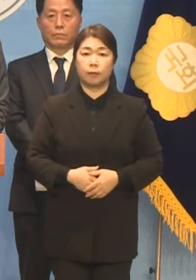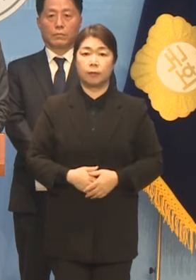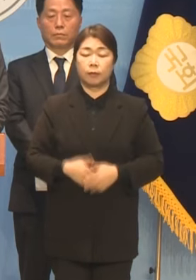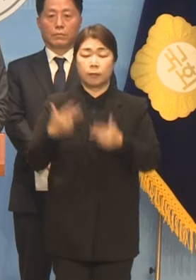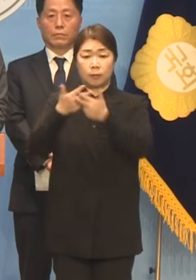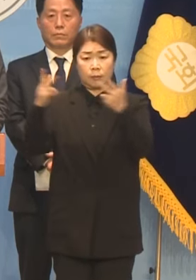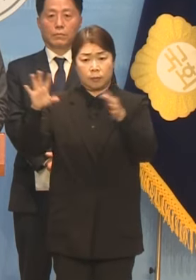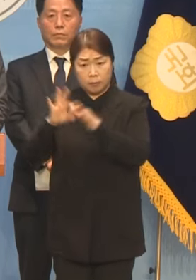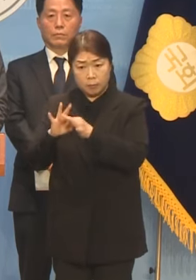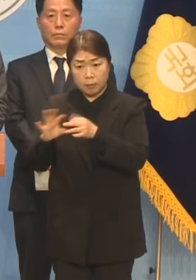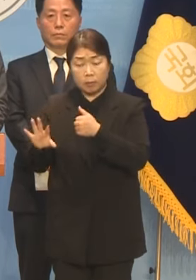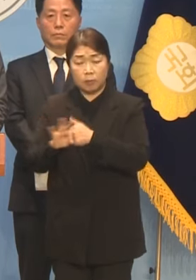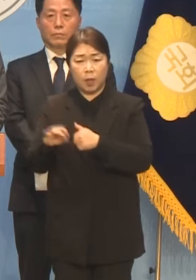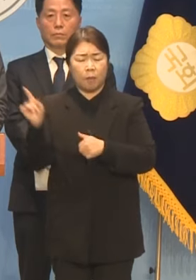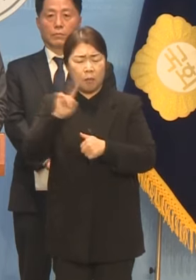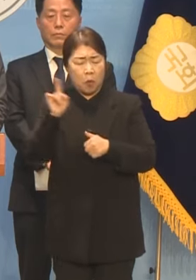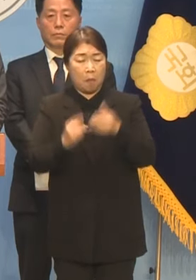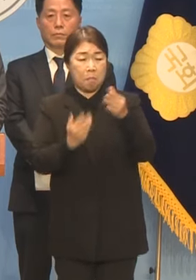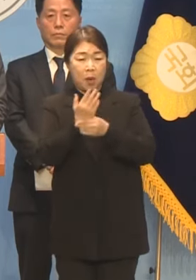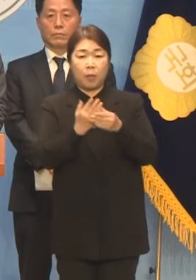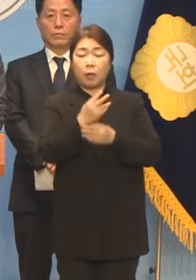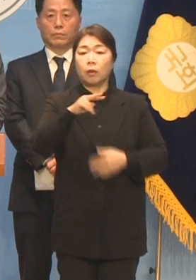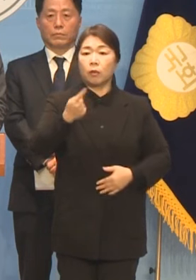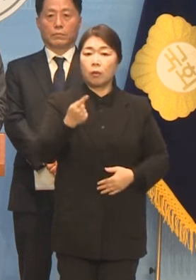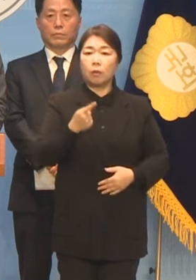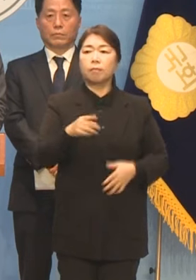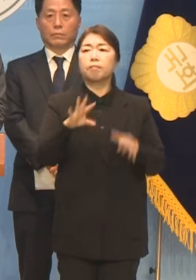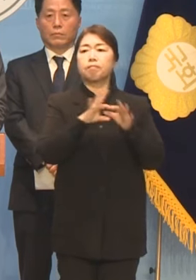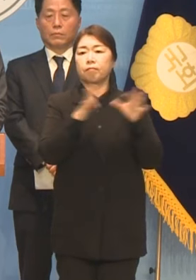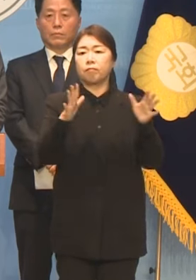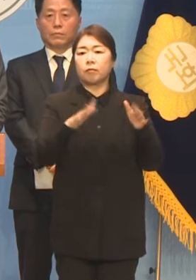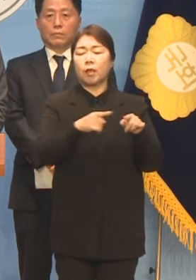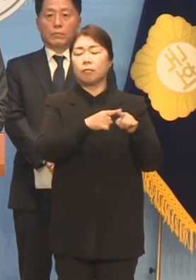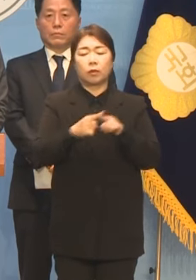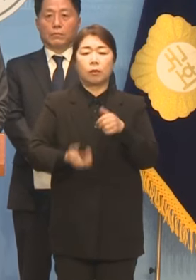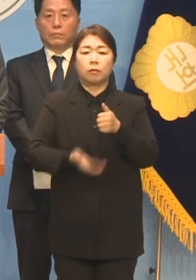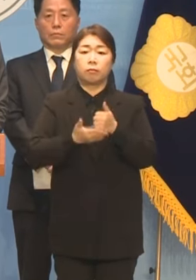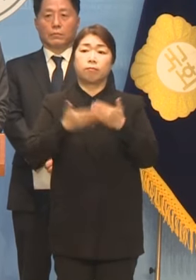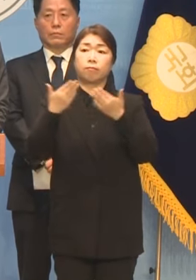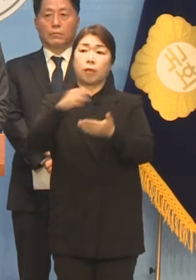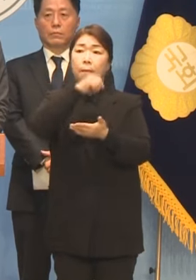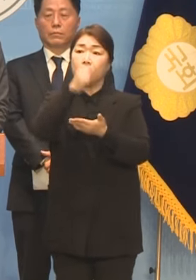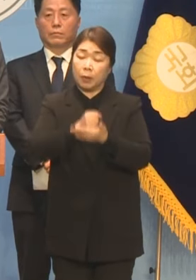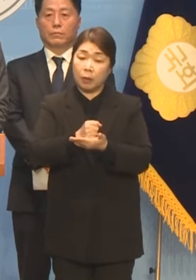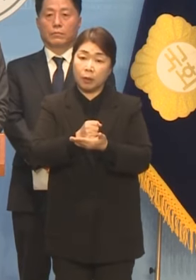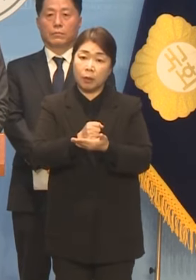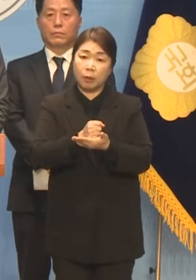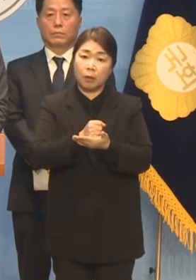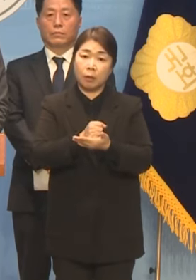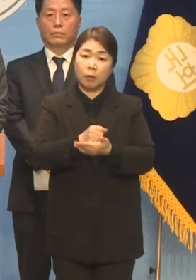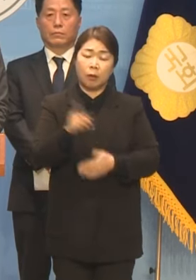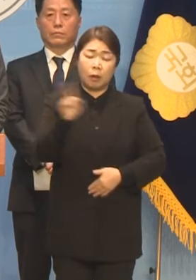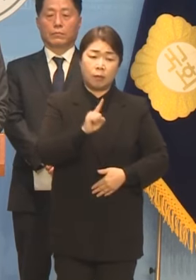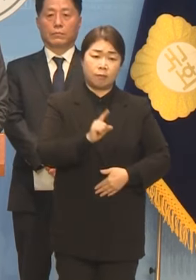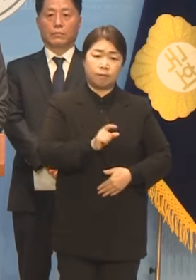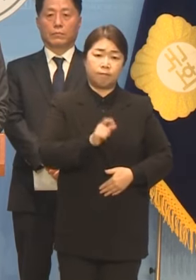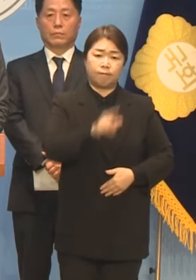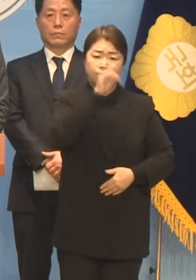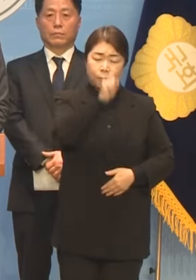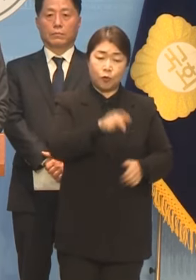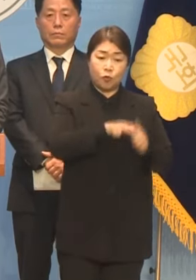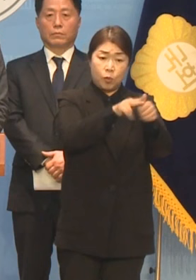옷을 입으면 어떤 사건에 연루 되어도 무조건 적격이고 아무리 강력하고